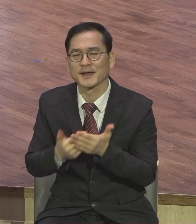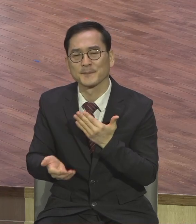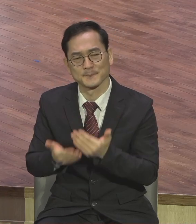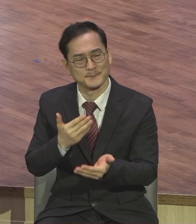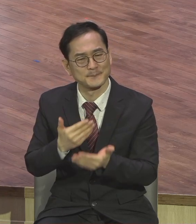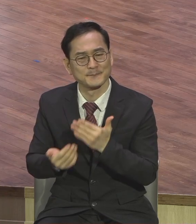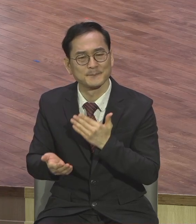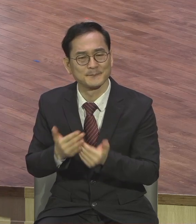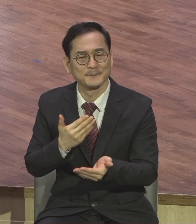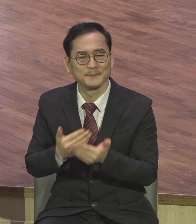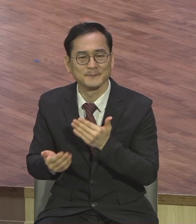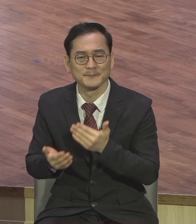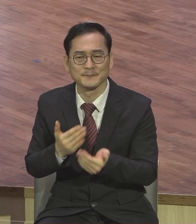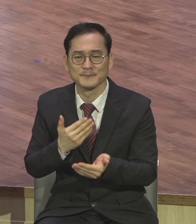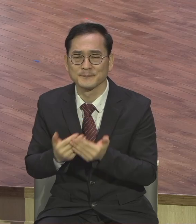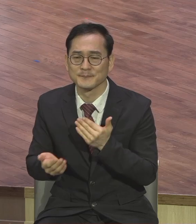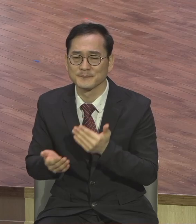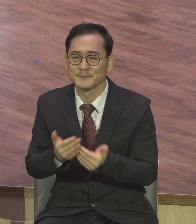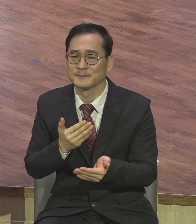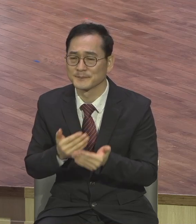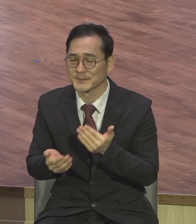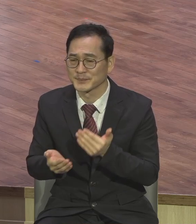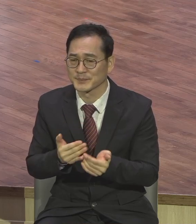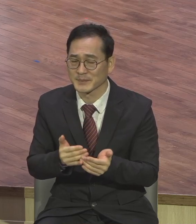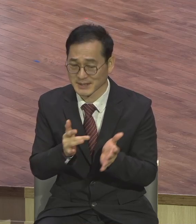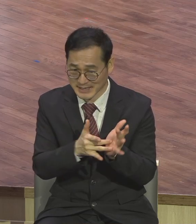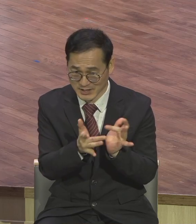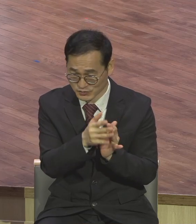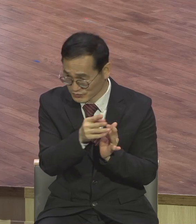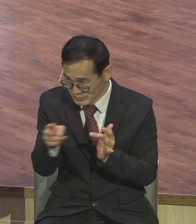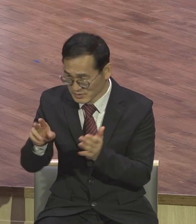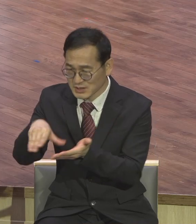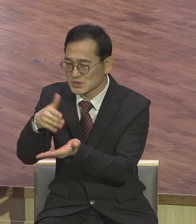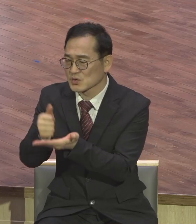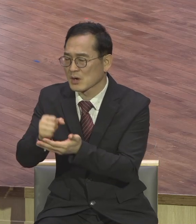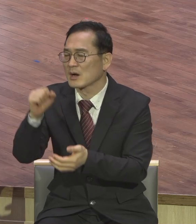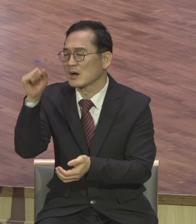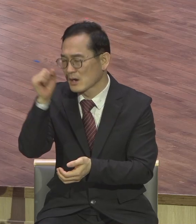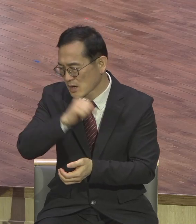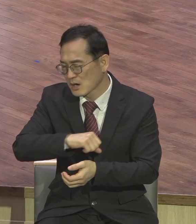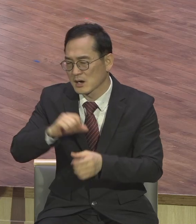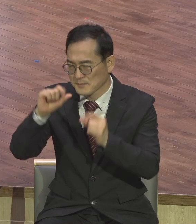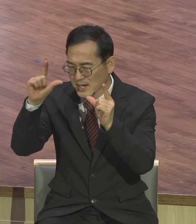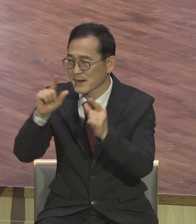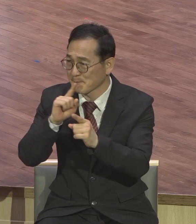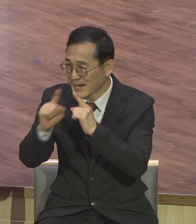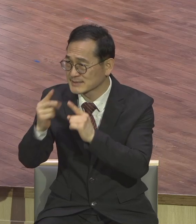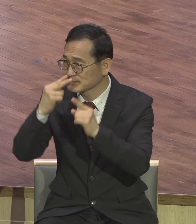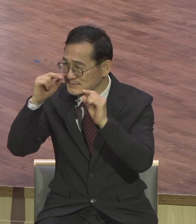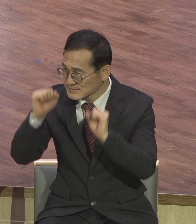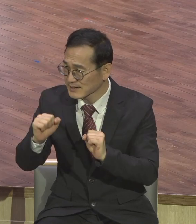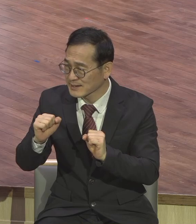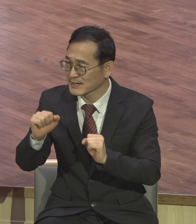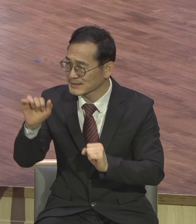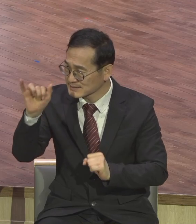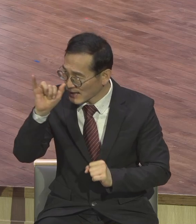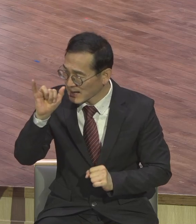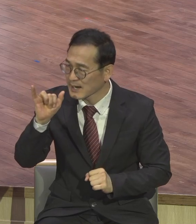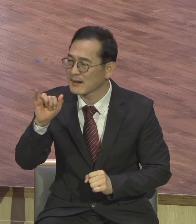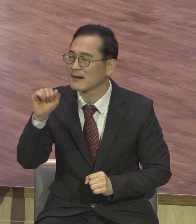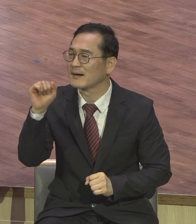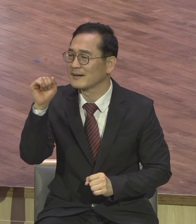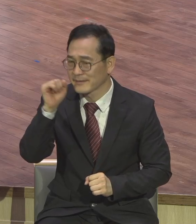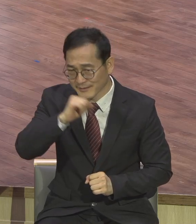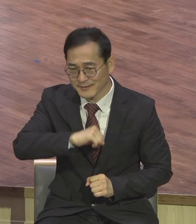정말 예수가 그리스도구나. 말씀은 살아있구나. 성취되는 거구나. 이 강단 말씀을 통해서 각종